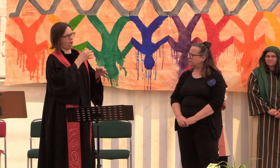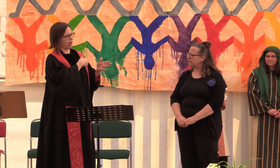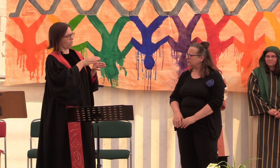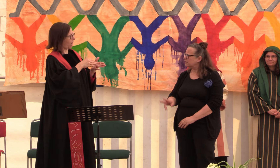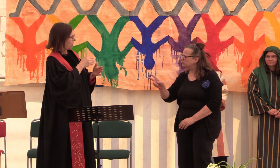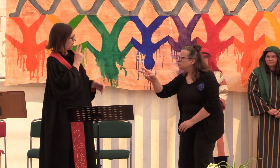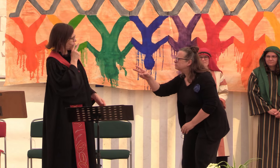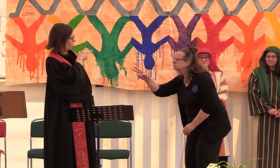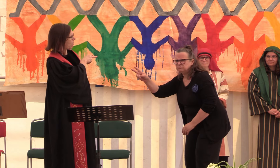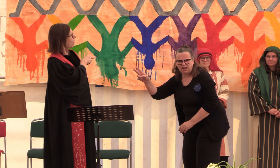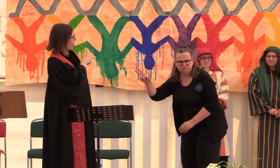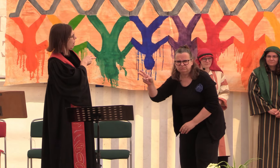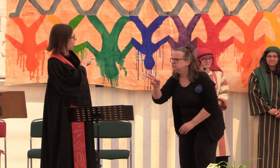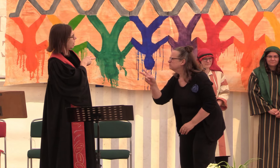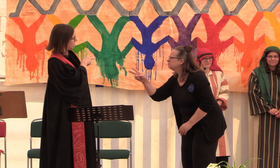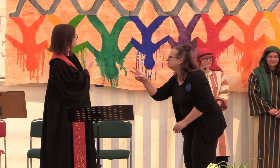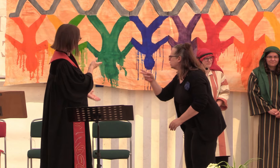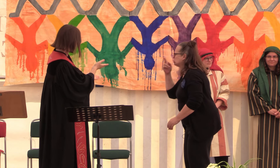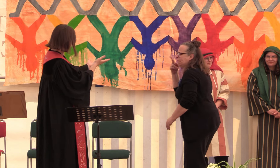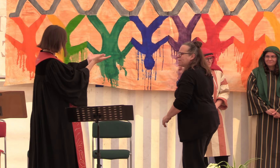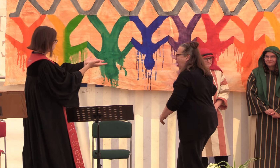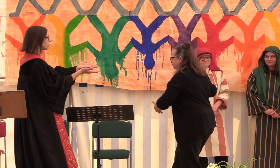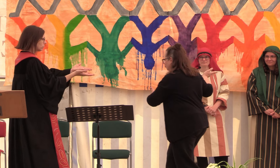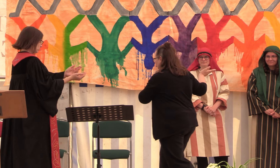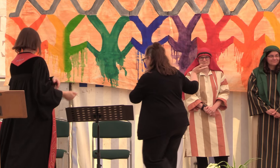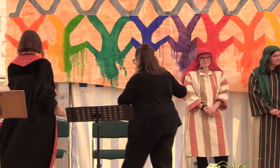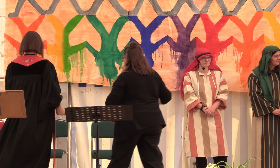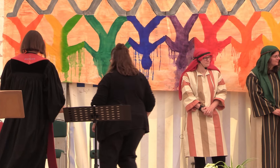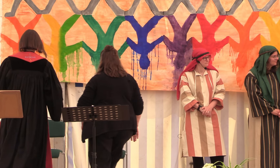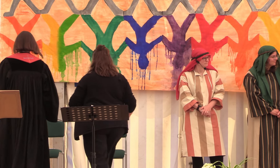Jetzt bin ich aber ganz neugierig, wie das Spiel weitergeht.